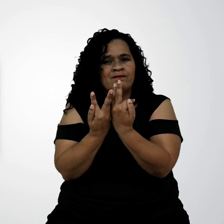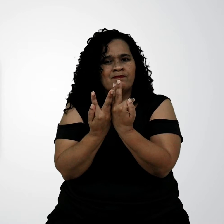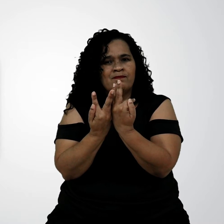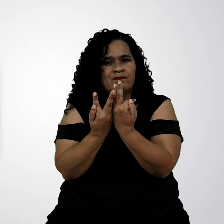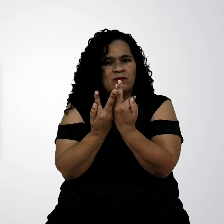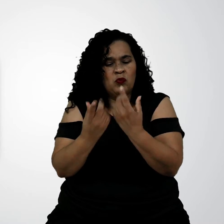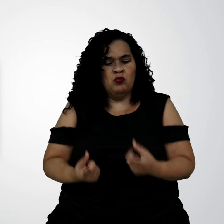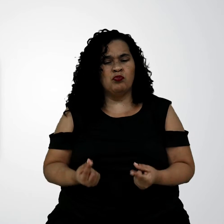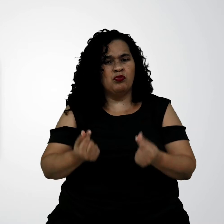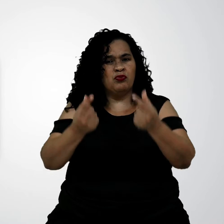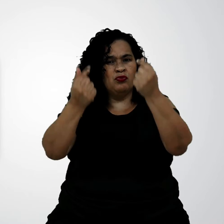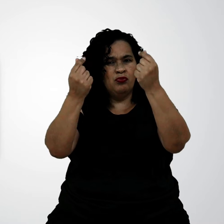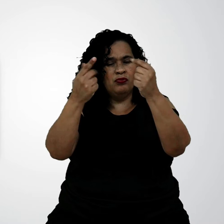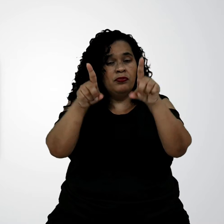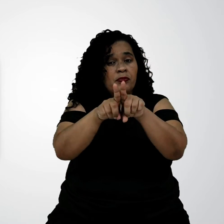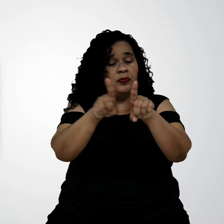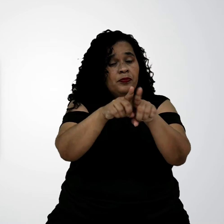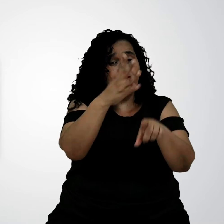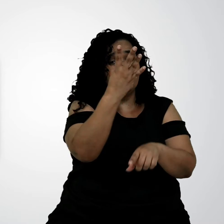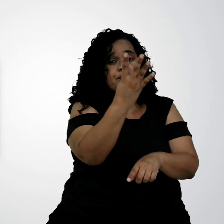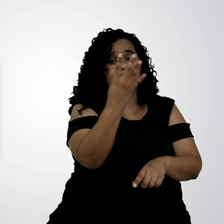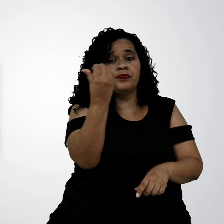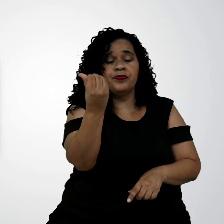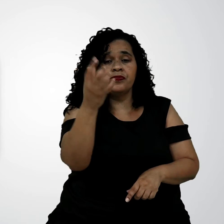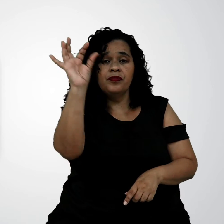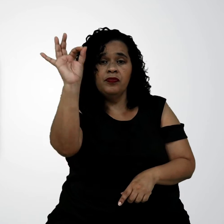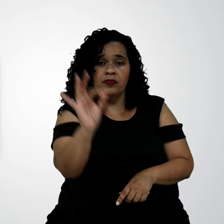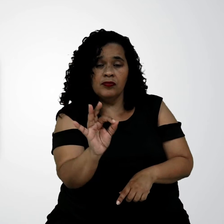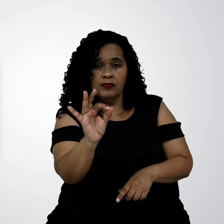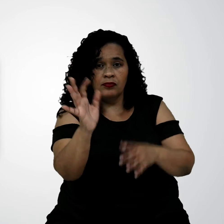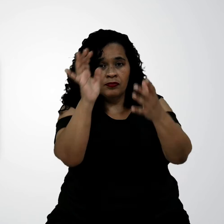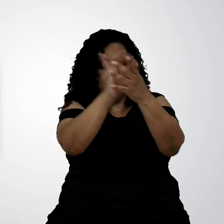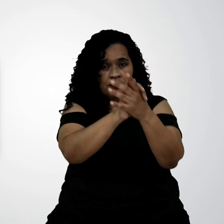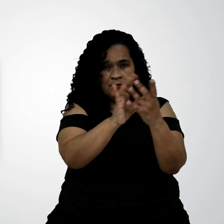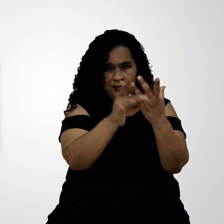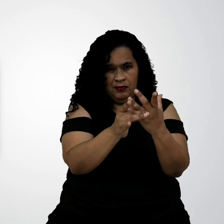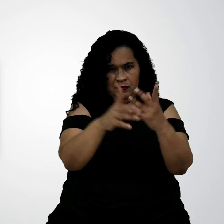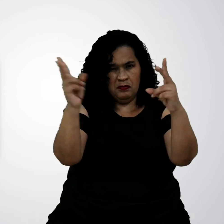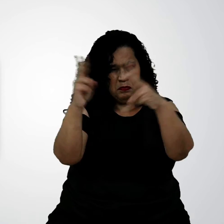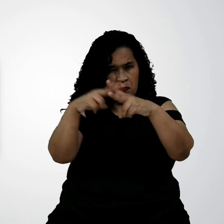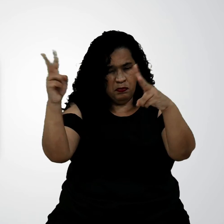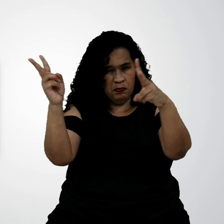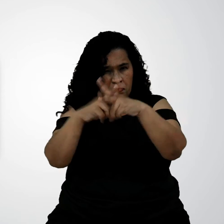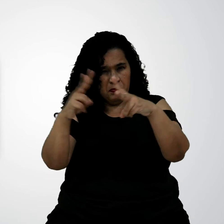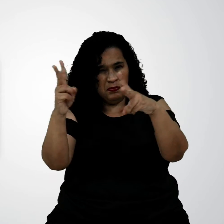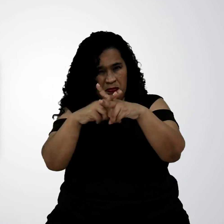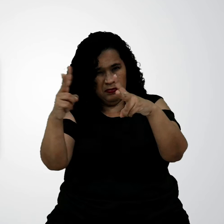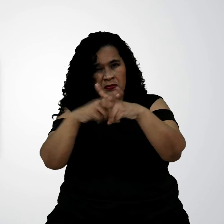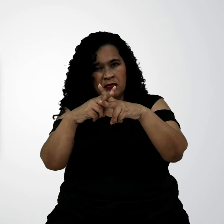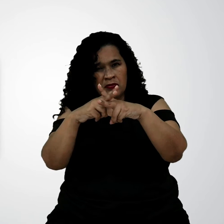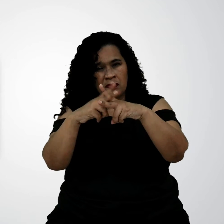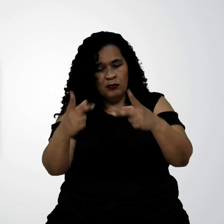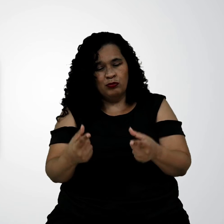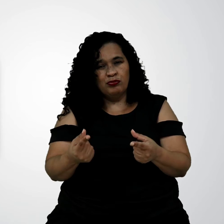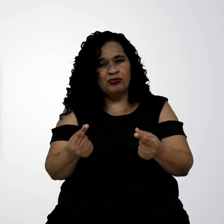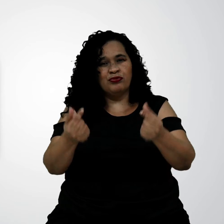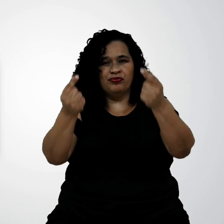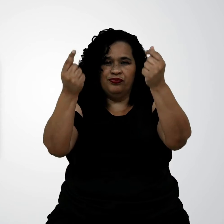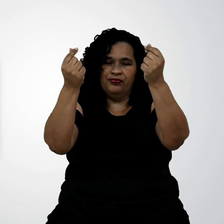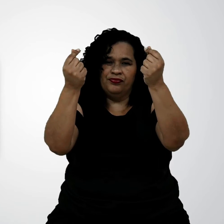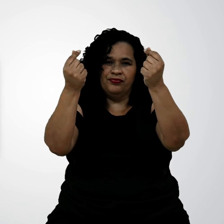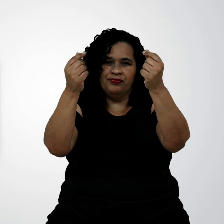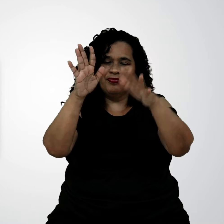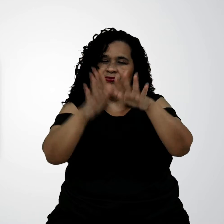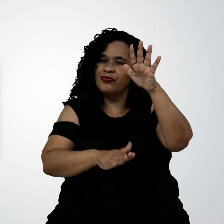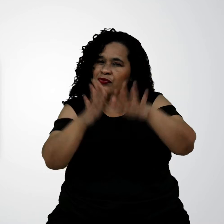que 46% dos casais brigam por problemas financeiros. Talvez você já